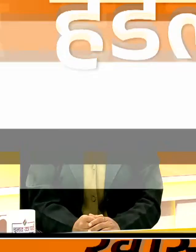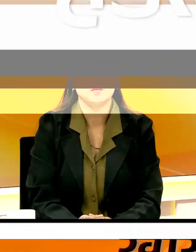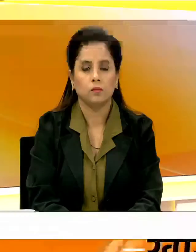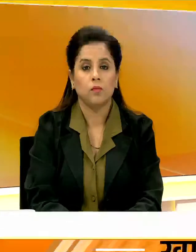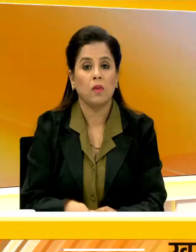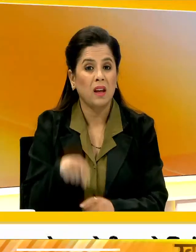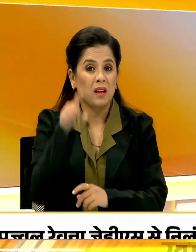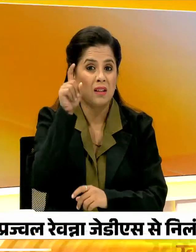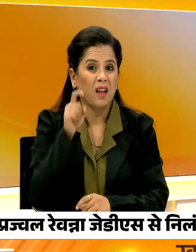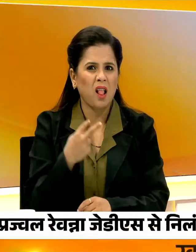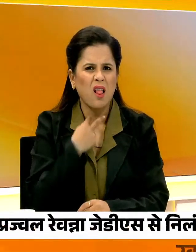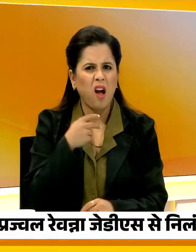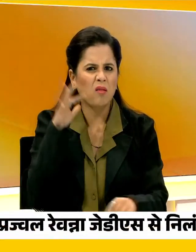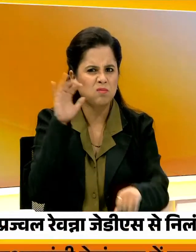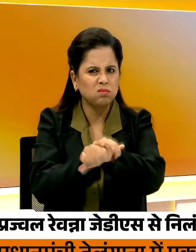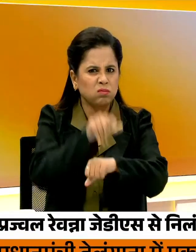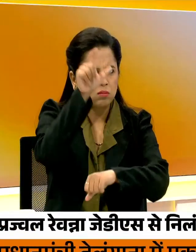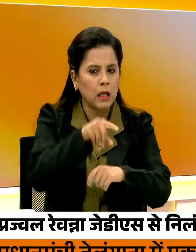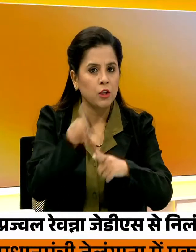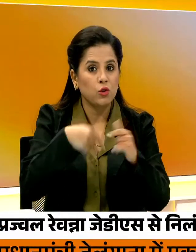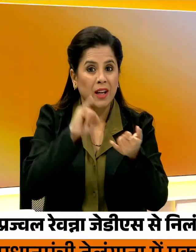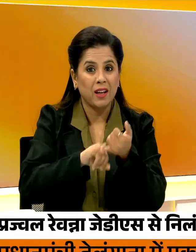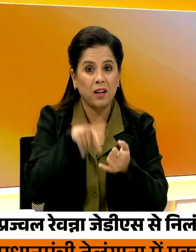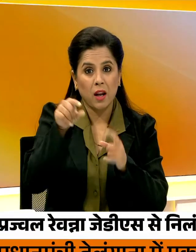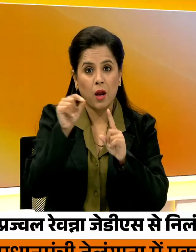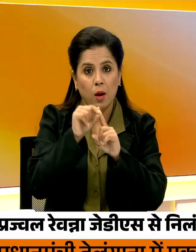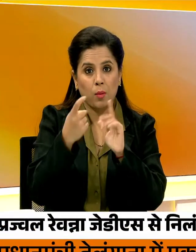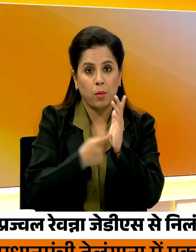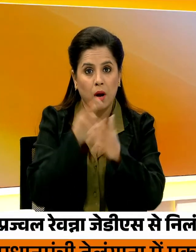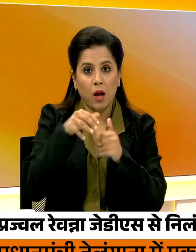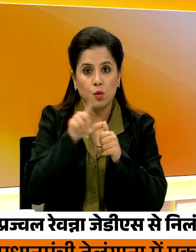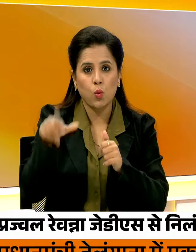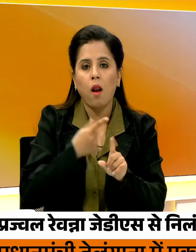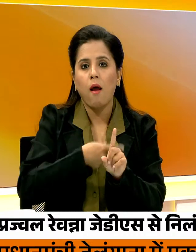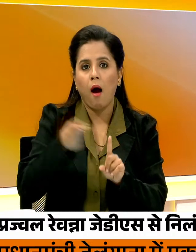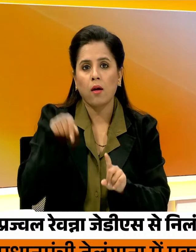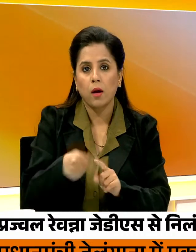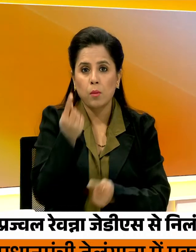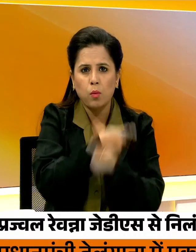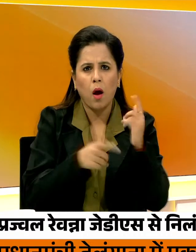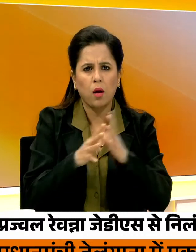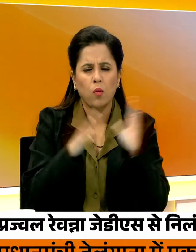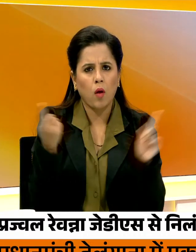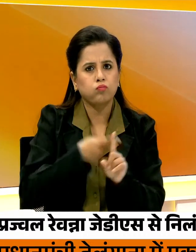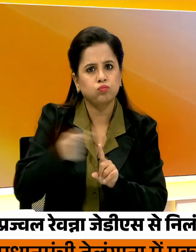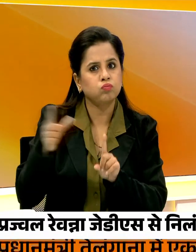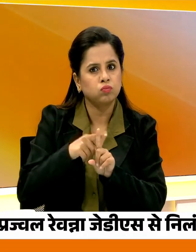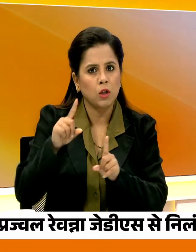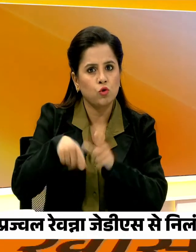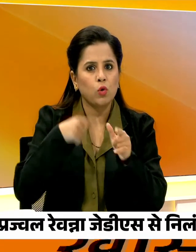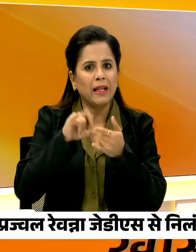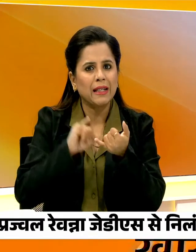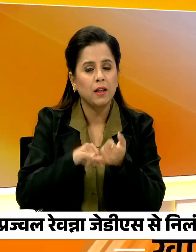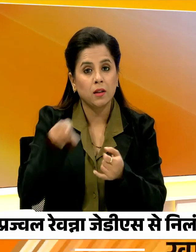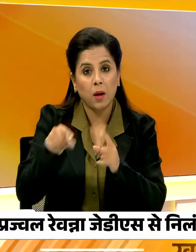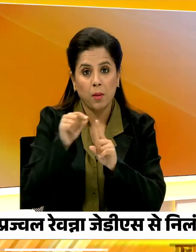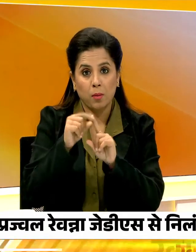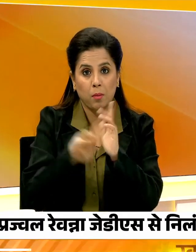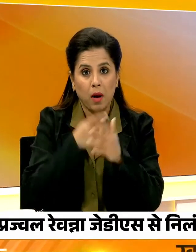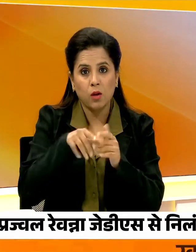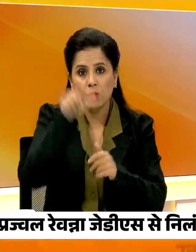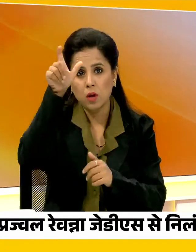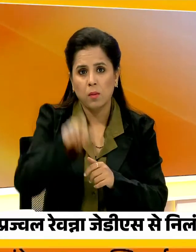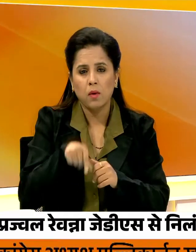सेक्स कांड में फंसे जेडीएस नेता प्रज्वल रेवन्ना के खिलाफ पार्टी की बड़ी कार्रवाई। जेडीएस ने प्रज्वल रेवन्ना